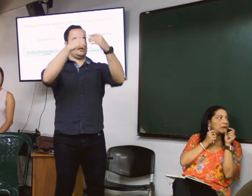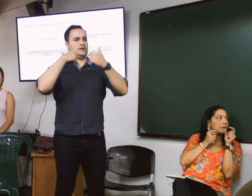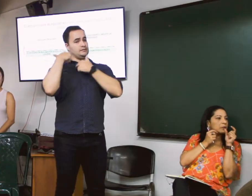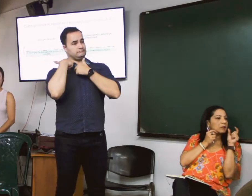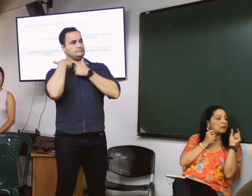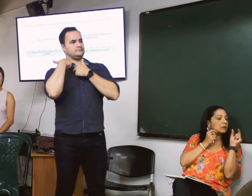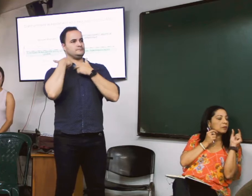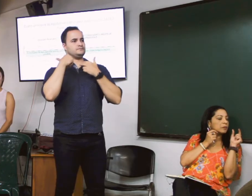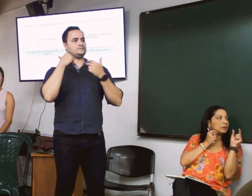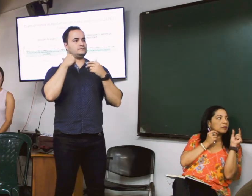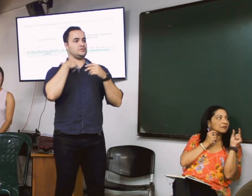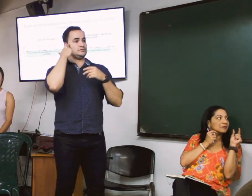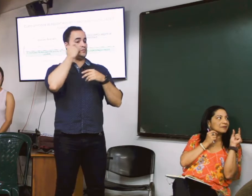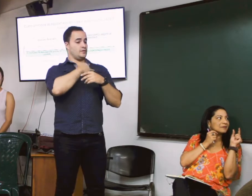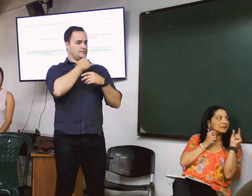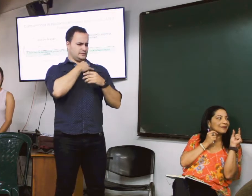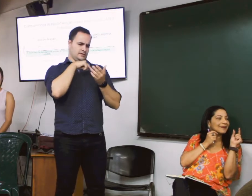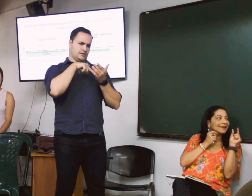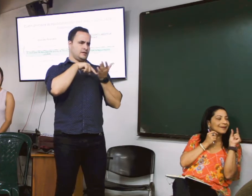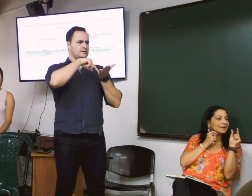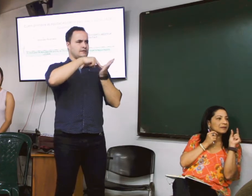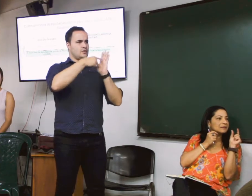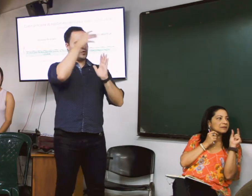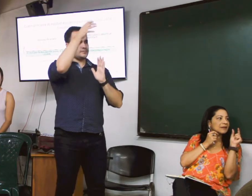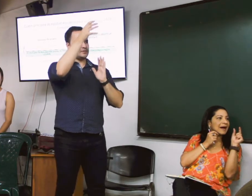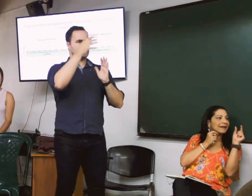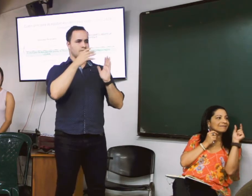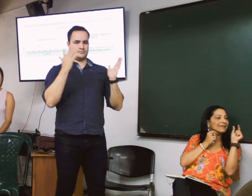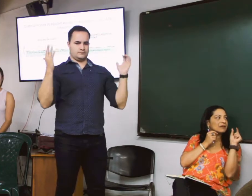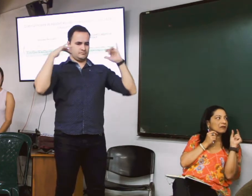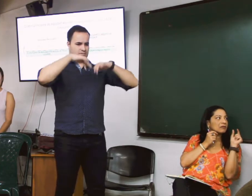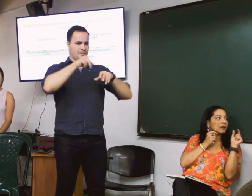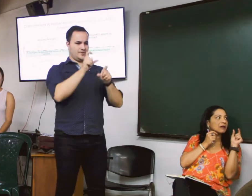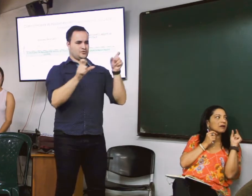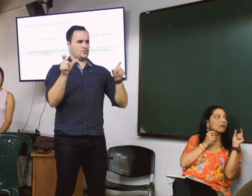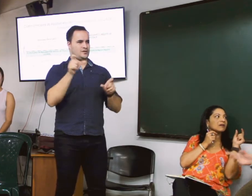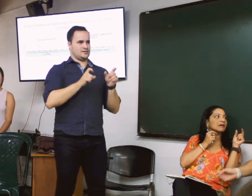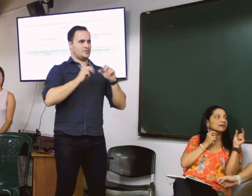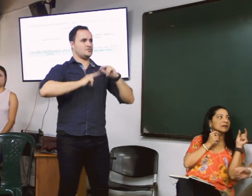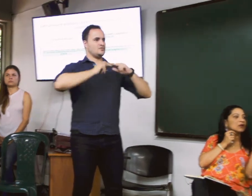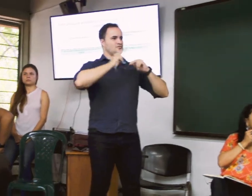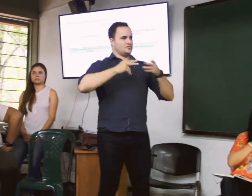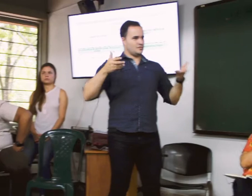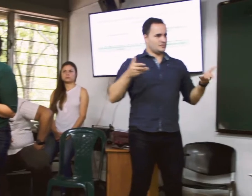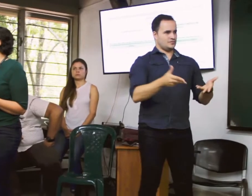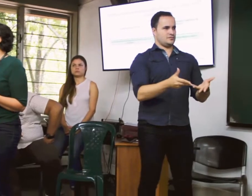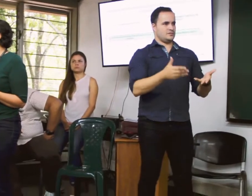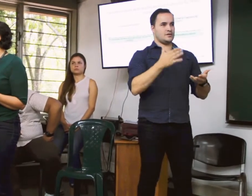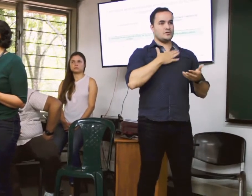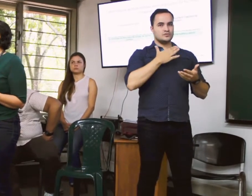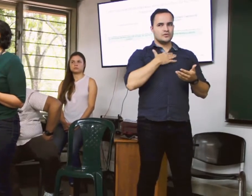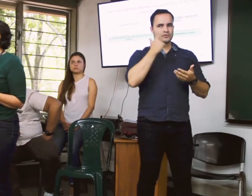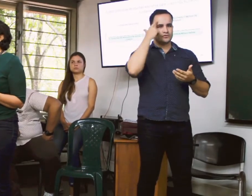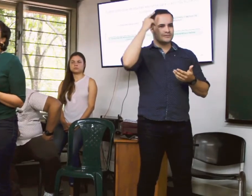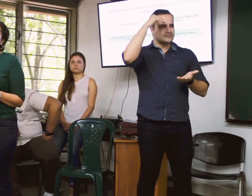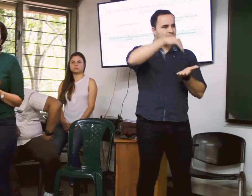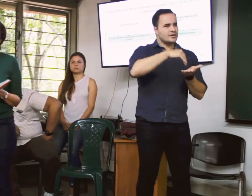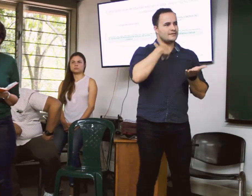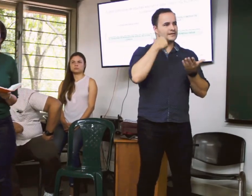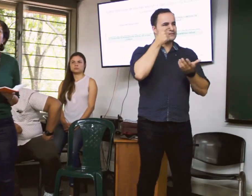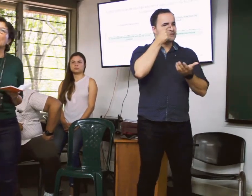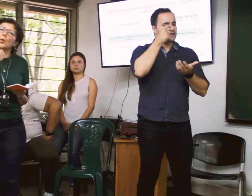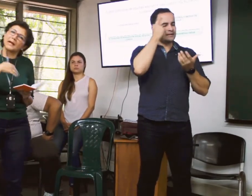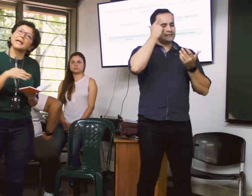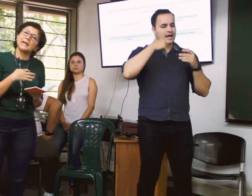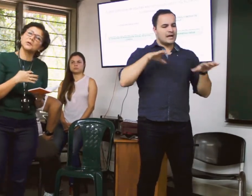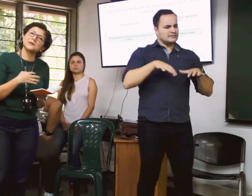entendida como una institución construida por personas, que debemos revisar nuestra forma de pensar, de actuar, y